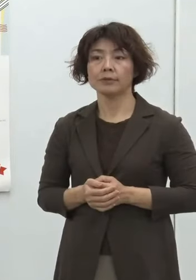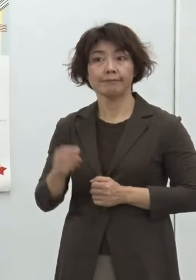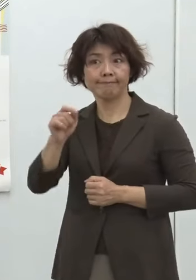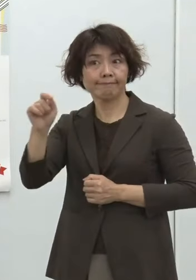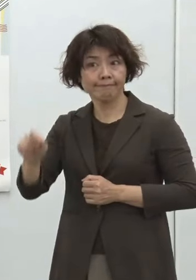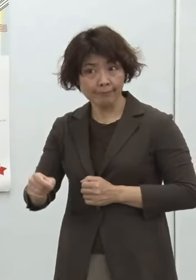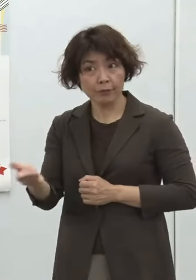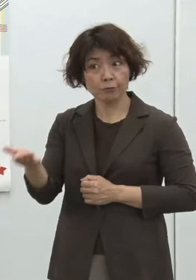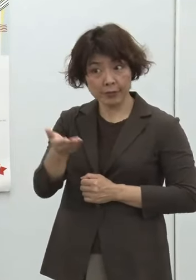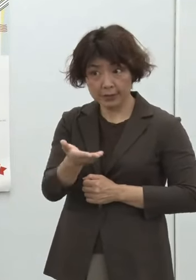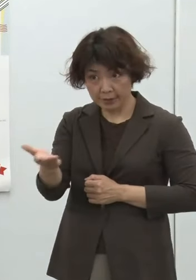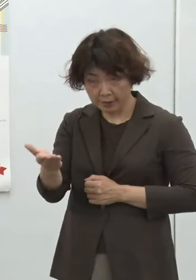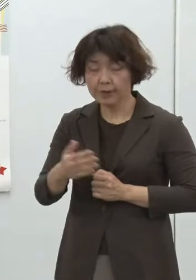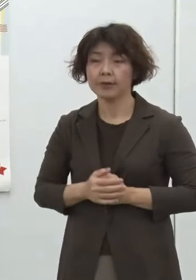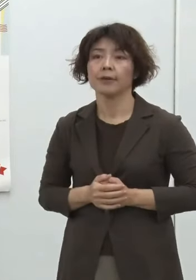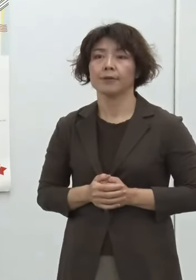次の質問をお受けします。